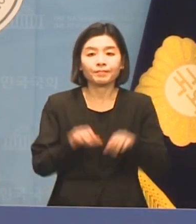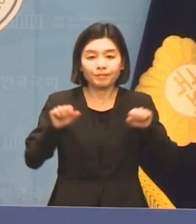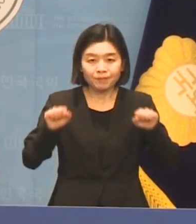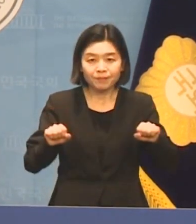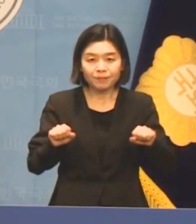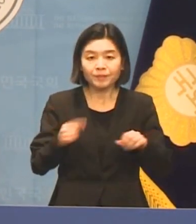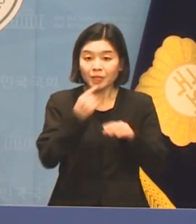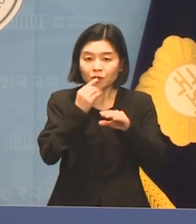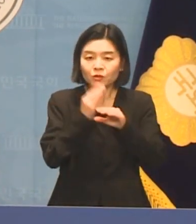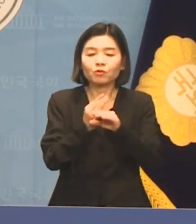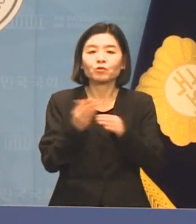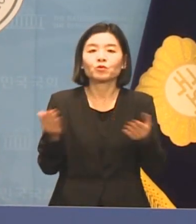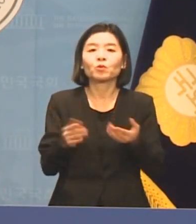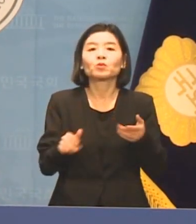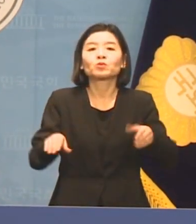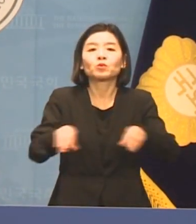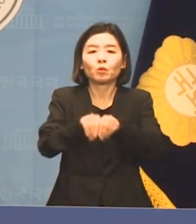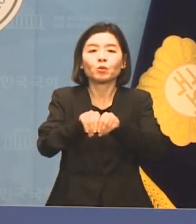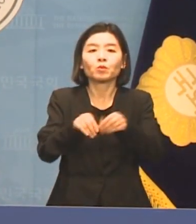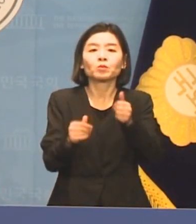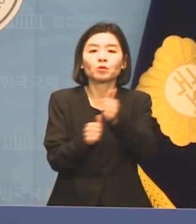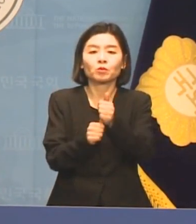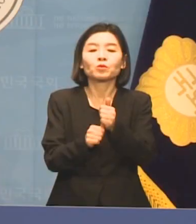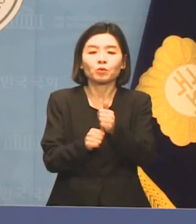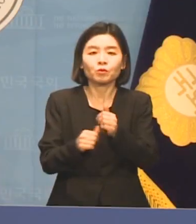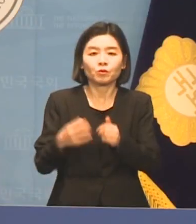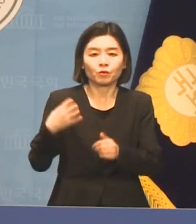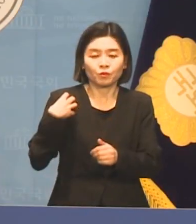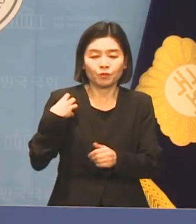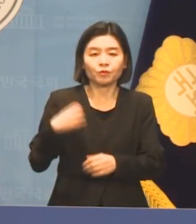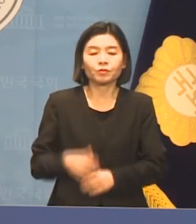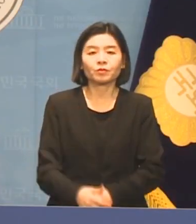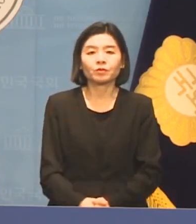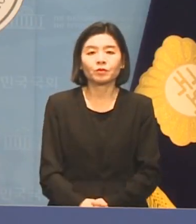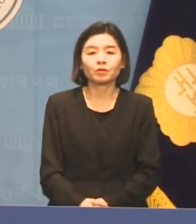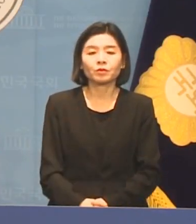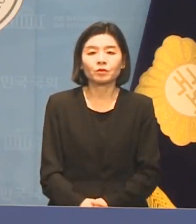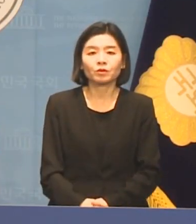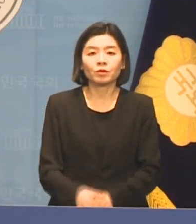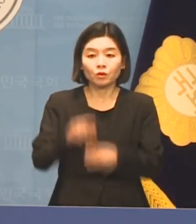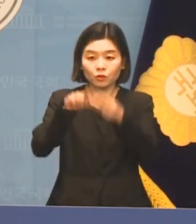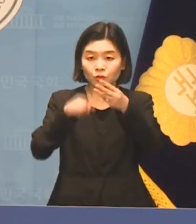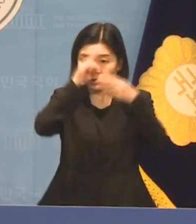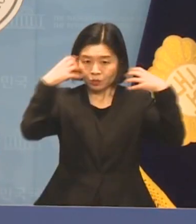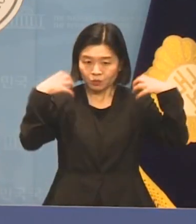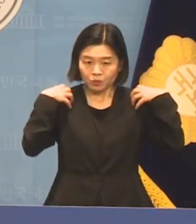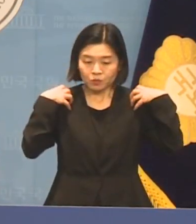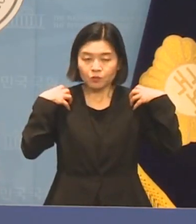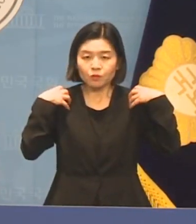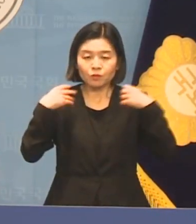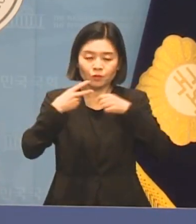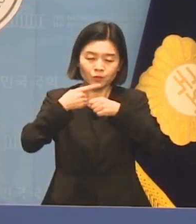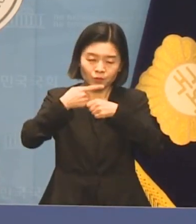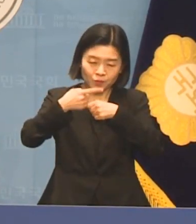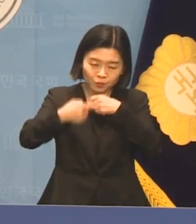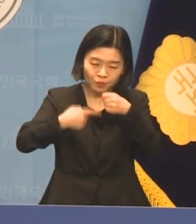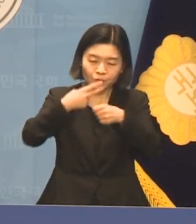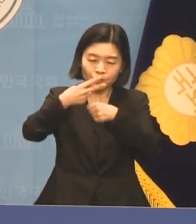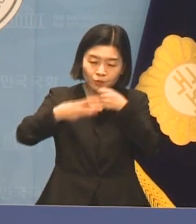안녕하십니까. 민주노총 부위원장 홍지욱입니다. 윤석열 정부 3년 노동자의